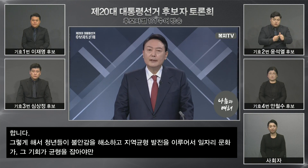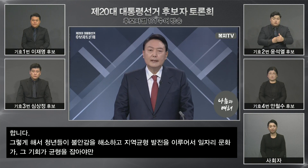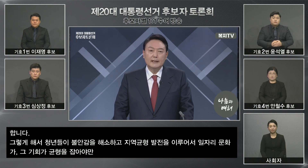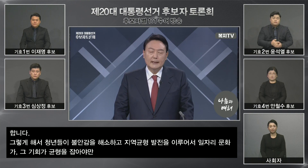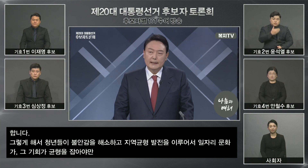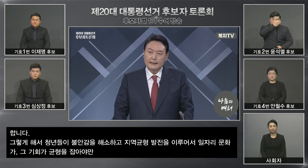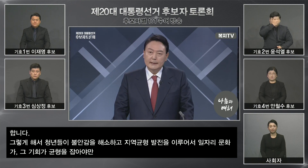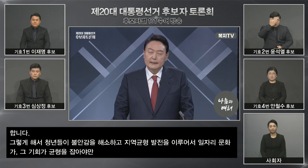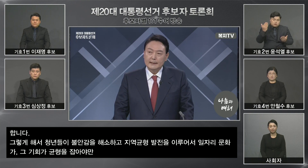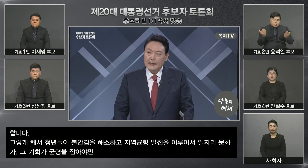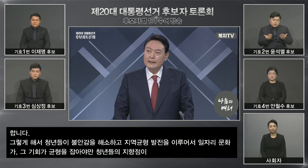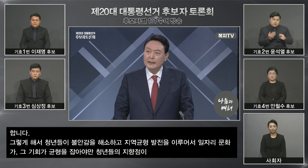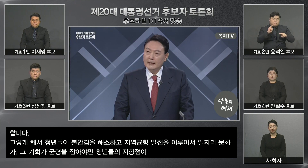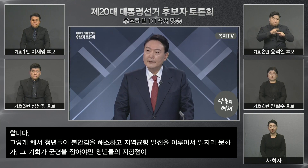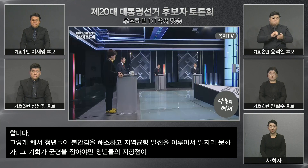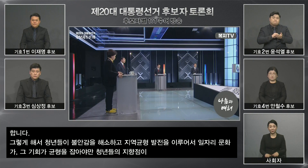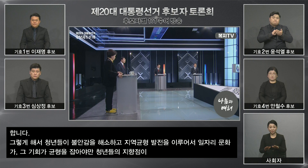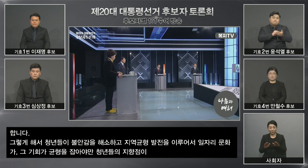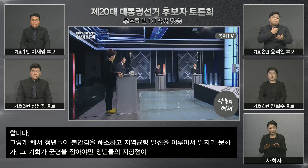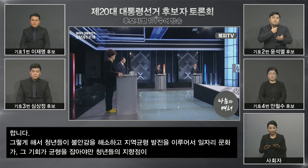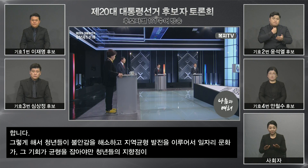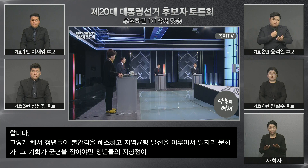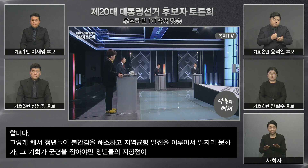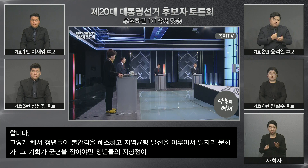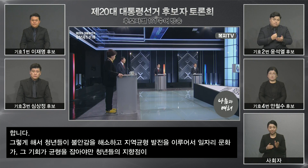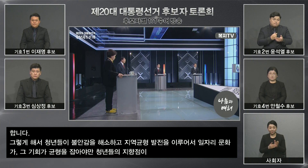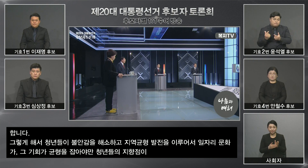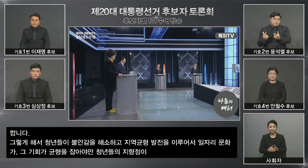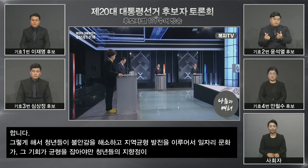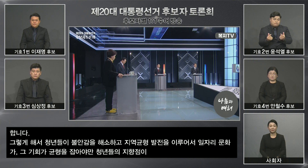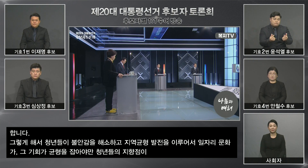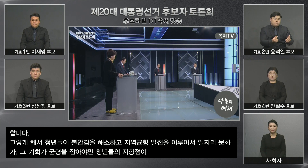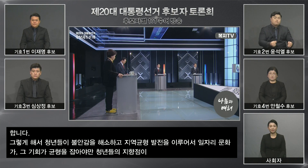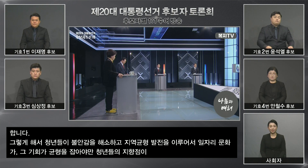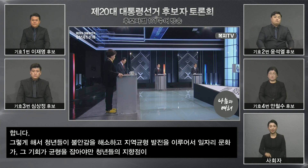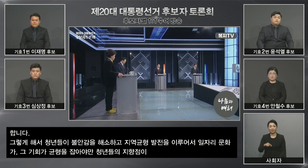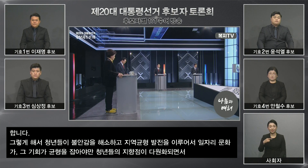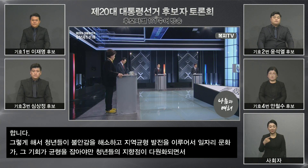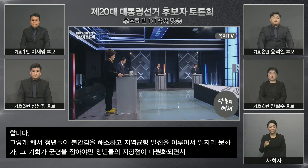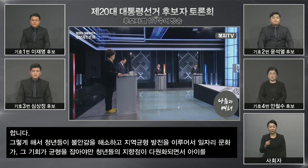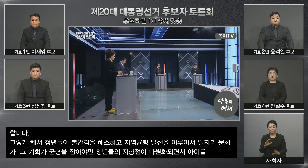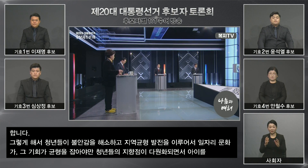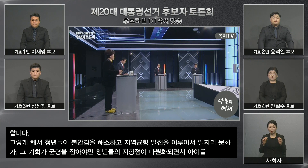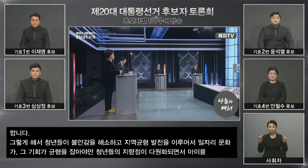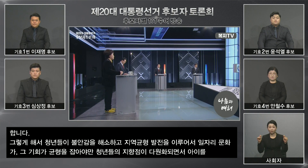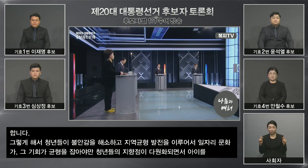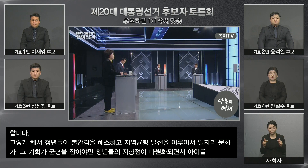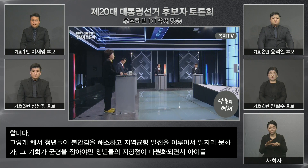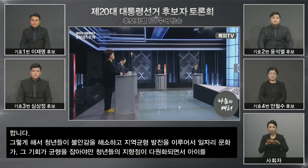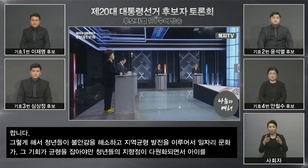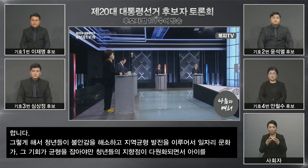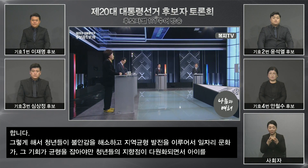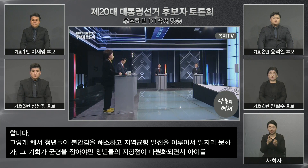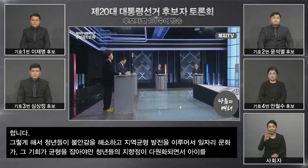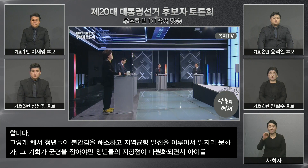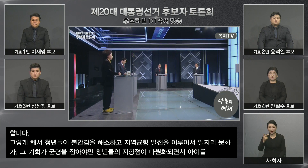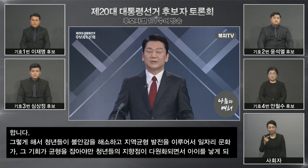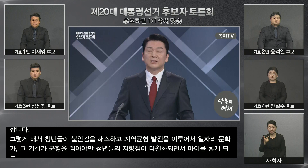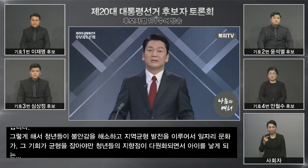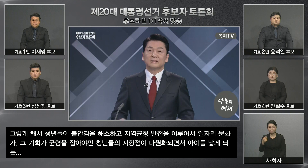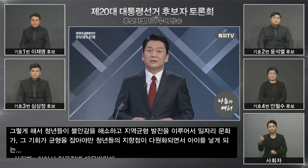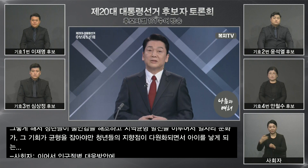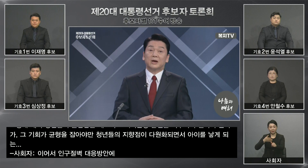다원화되면서 아이를 낳게 되는 것이라고 생각합니다. 네, 이어서 인구 절벽 대응 방안에 대해서 안철수 후보 답변해 주십시오.